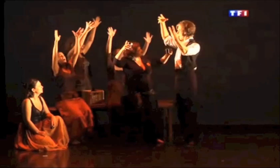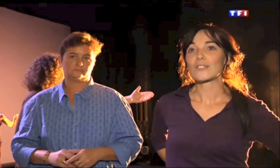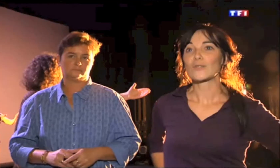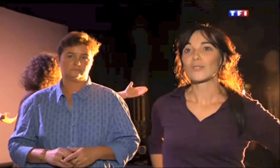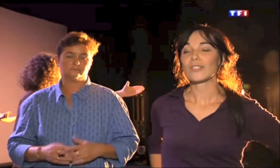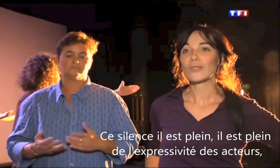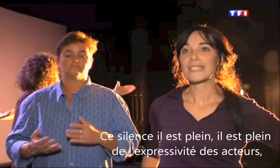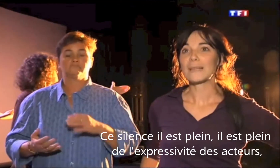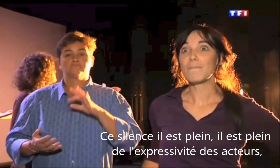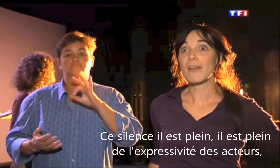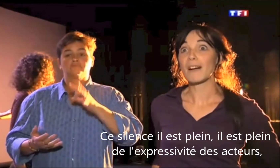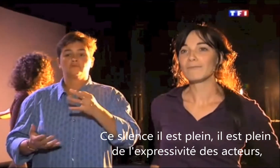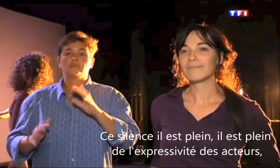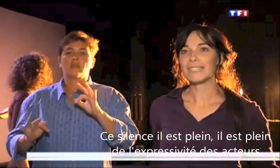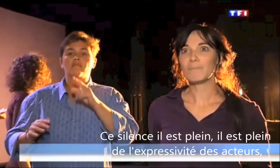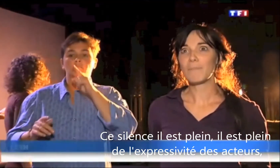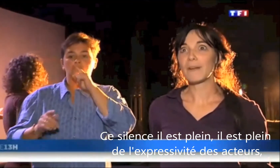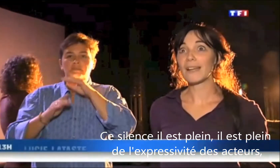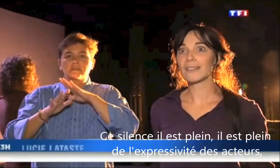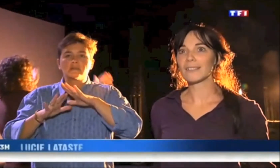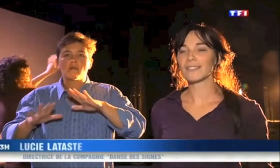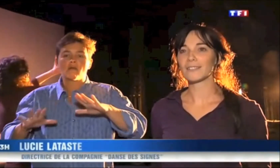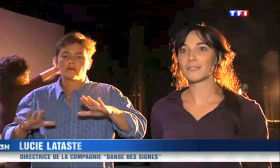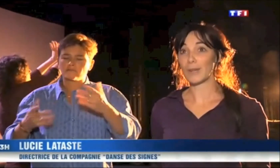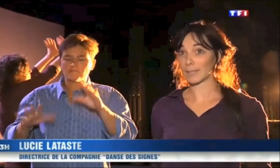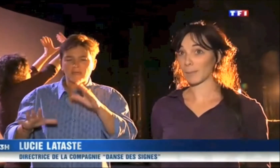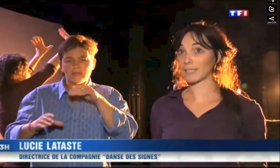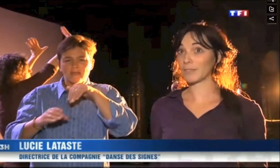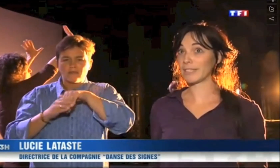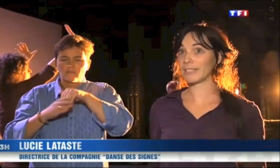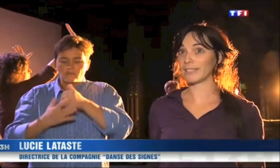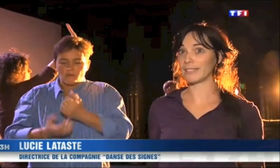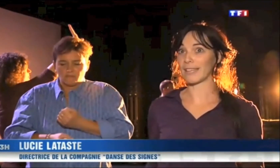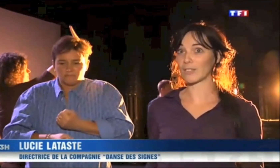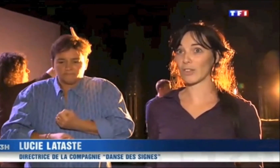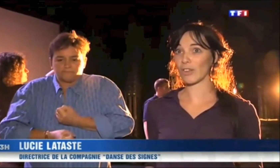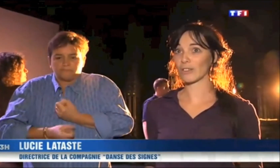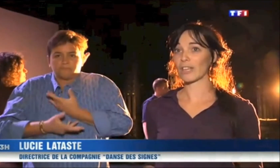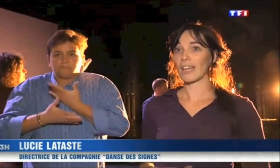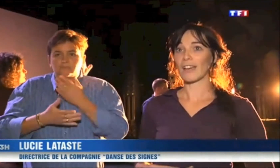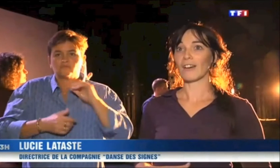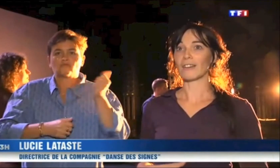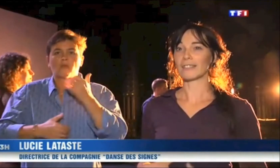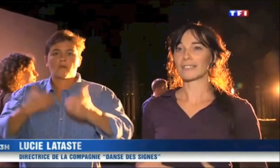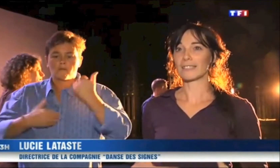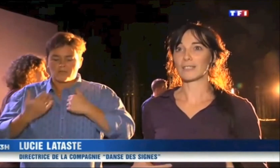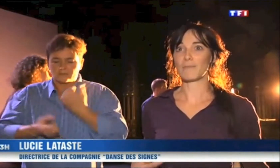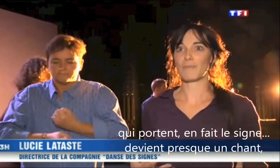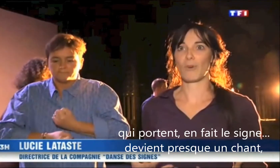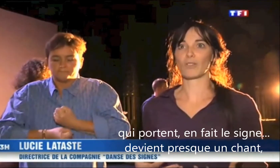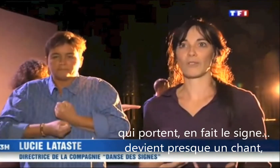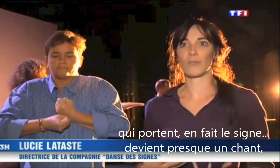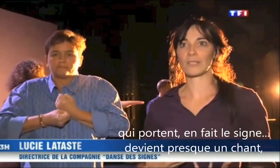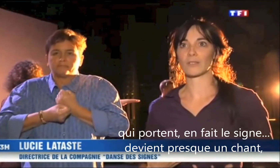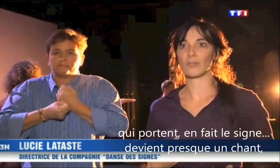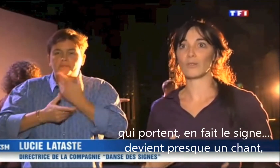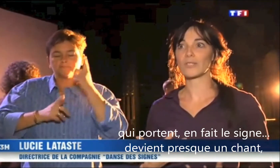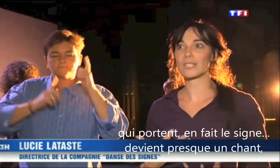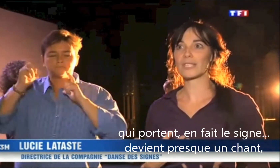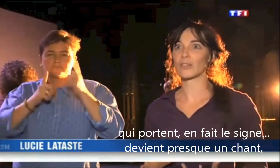Ce silence, il est plein de l'expressivité des acteurs qui portent en fait le signe,